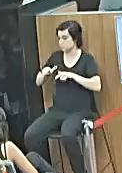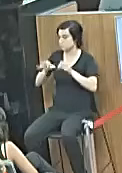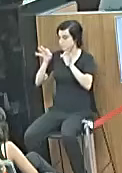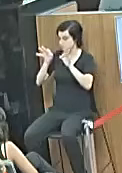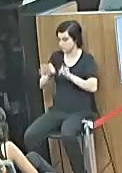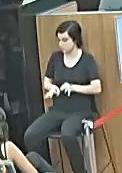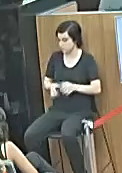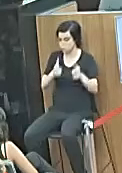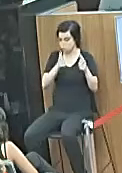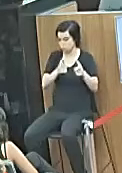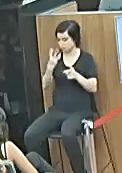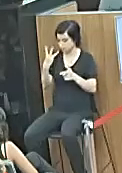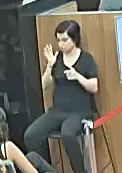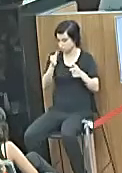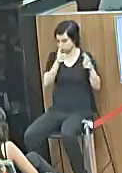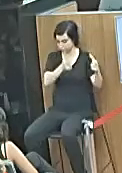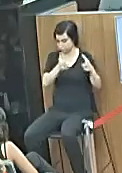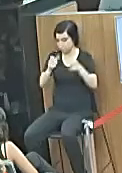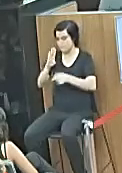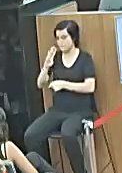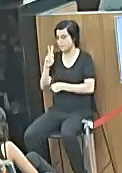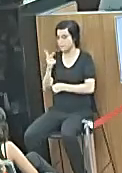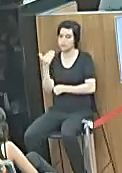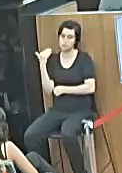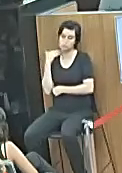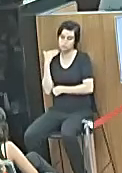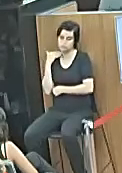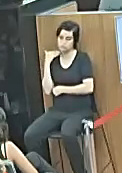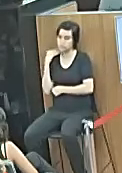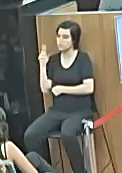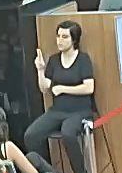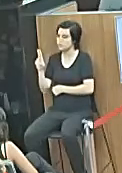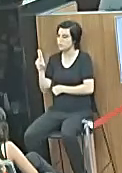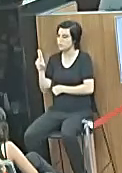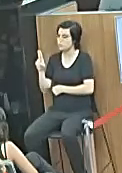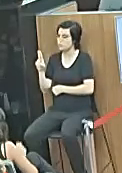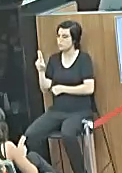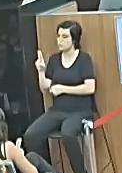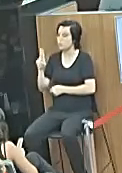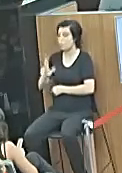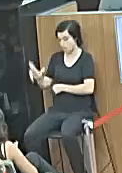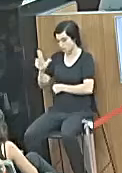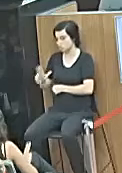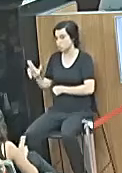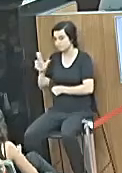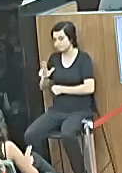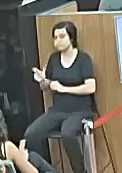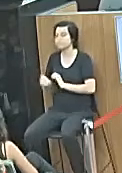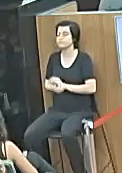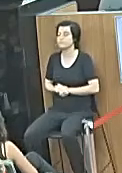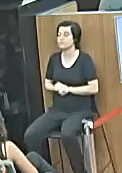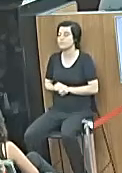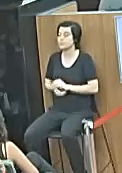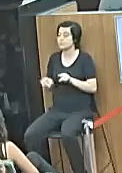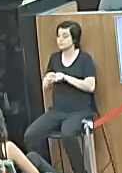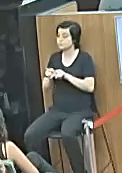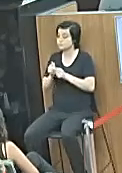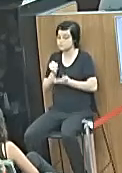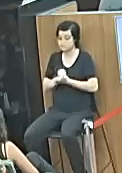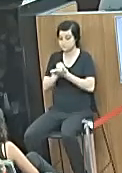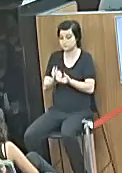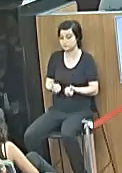centrais já implantadas belo horizonte juiz de fora e uberlândia garantir recursos para a realização